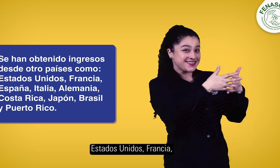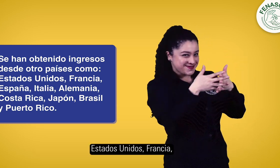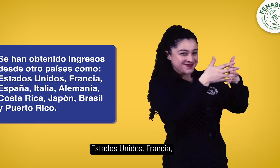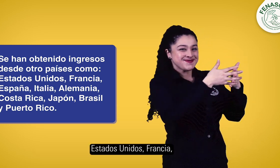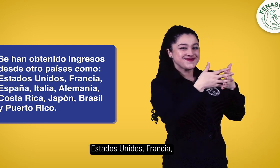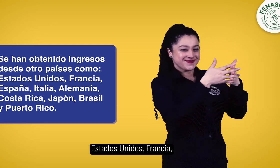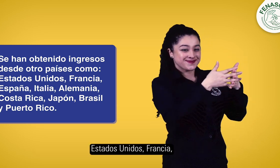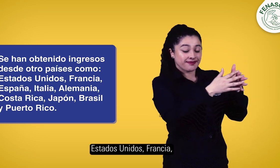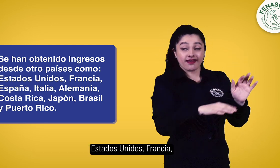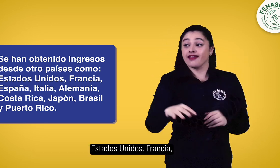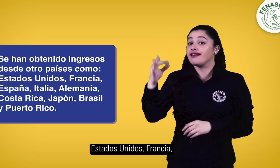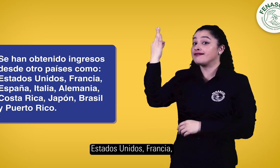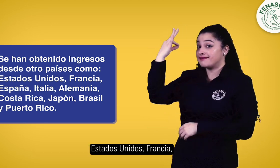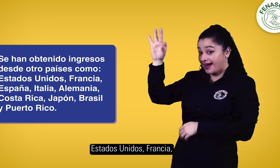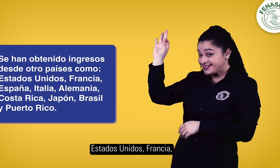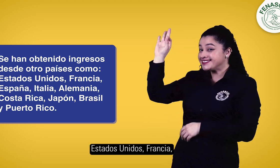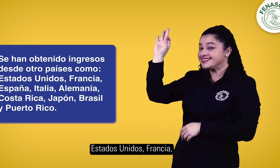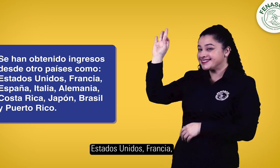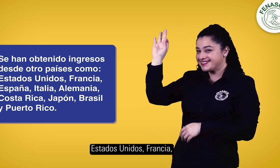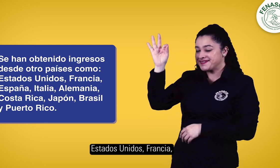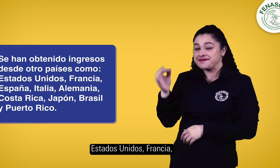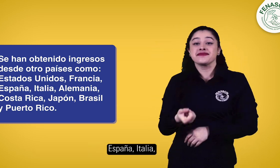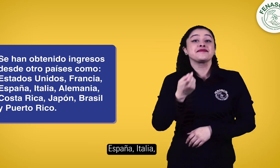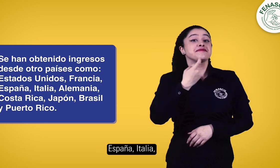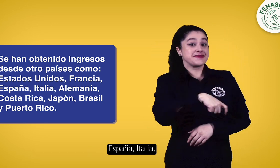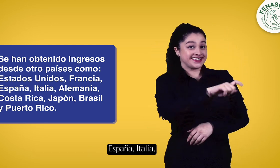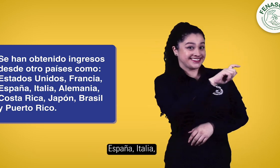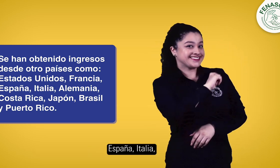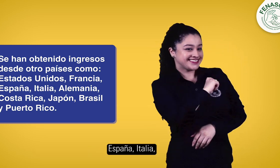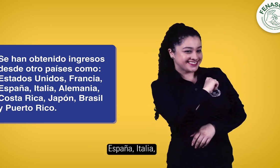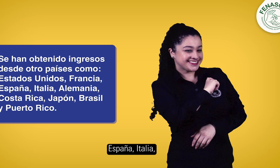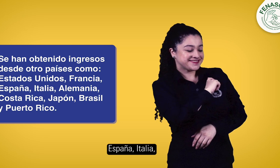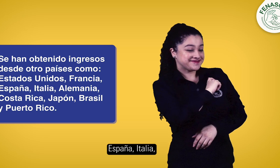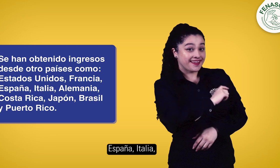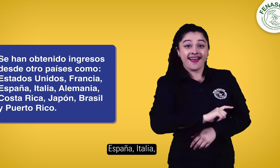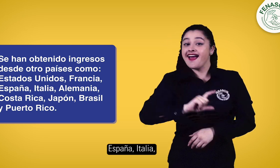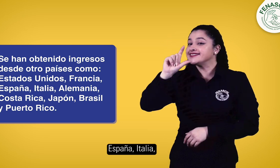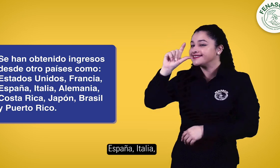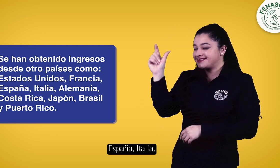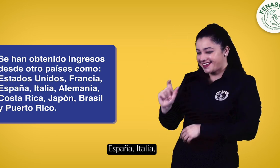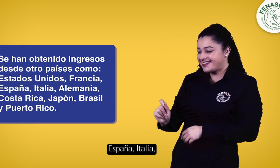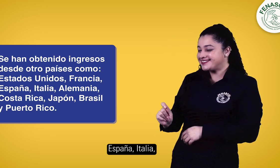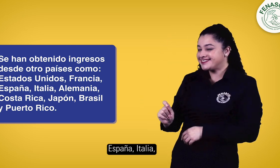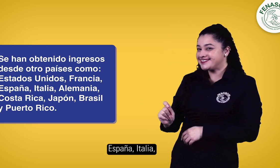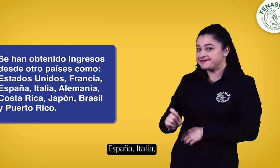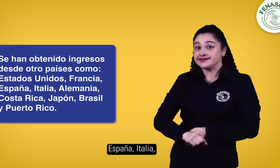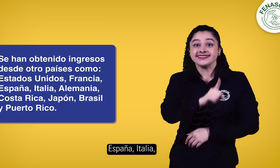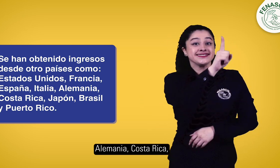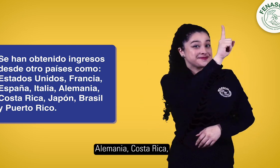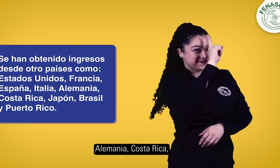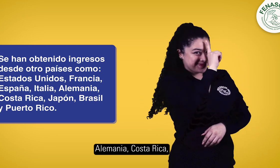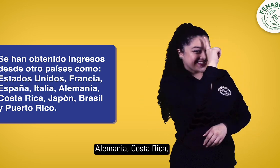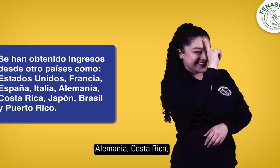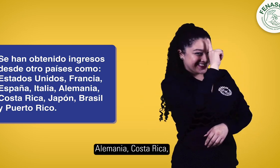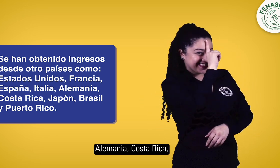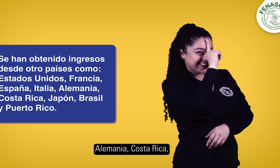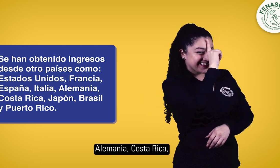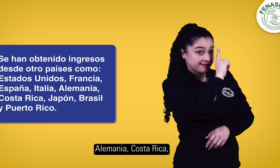Estados Unidos, Francia, España, Italia, Alemania,